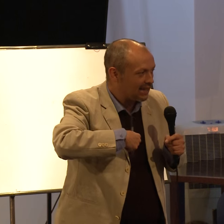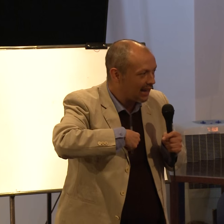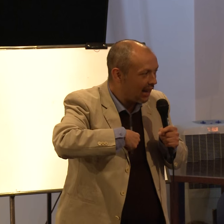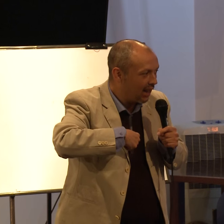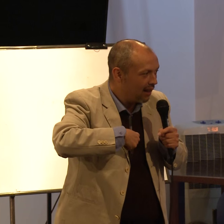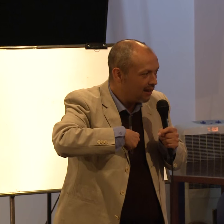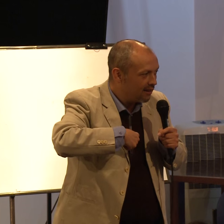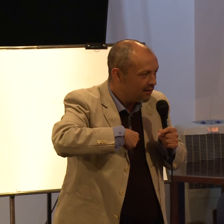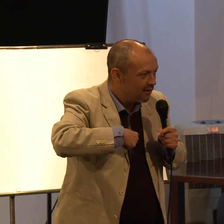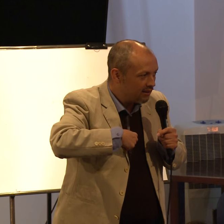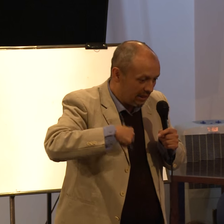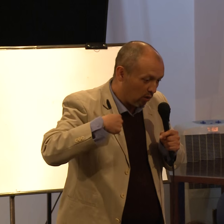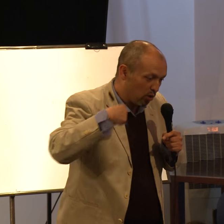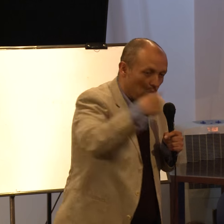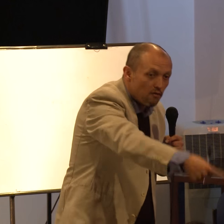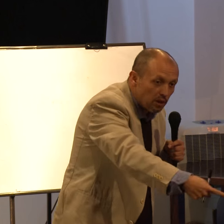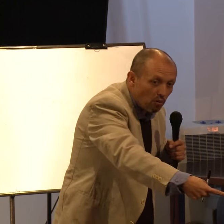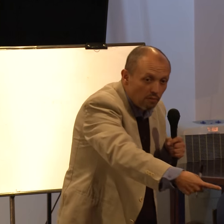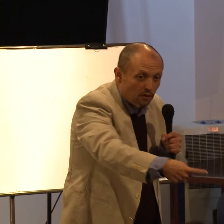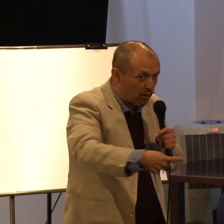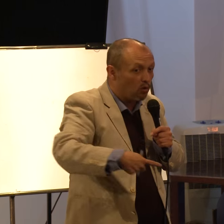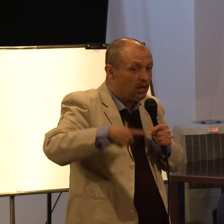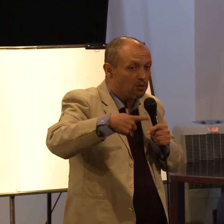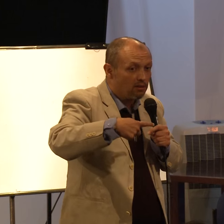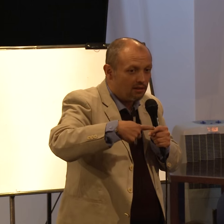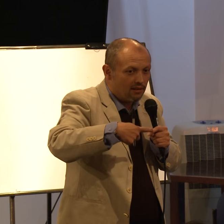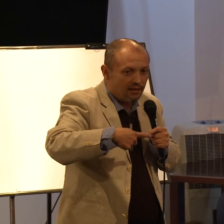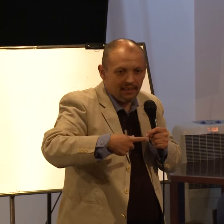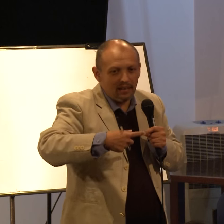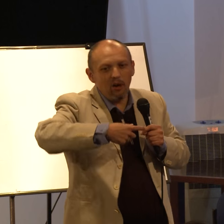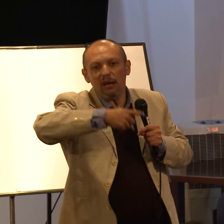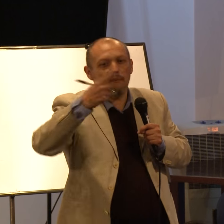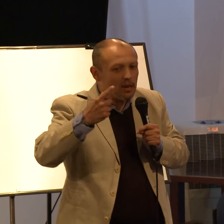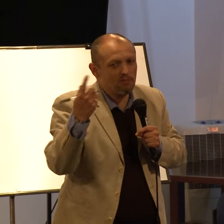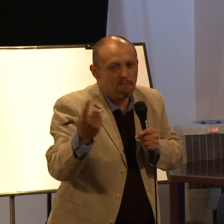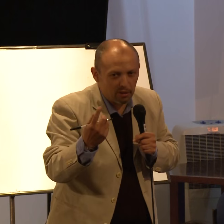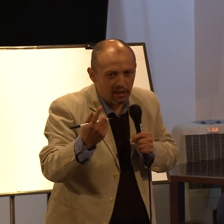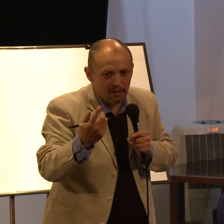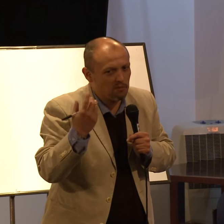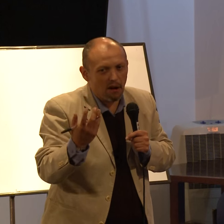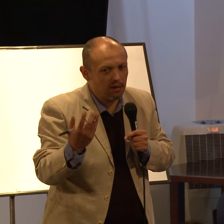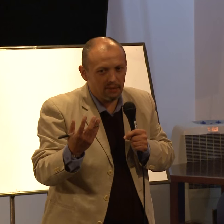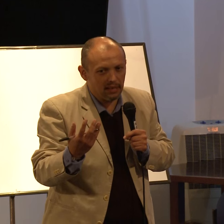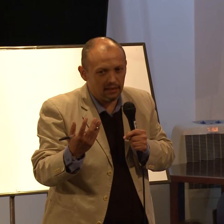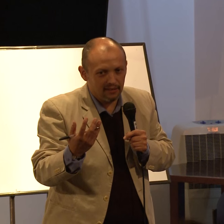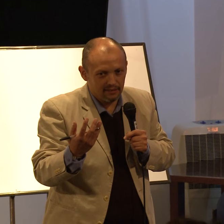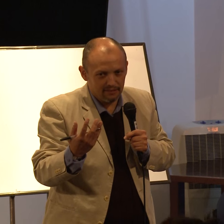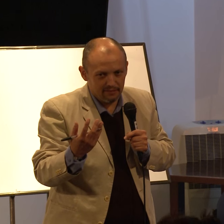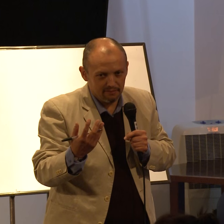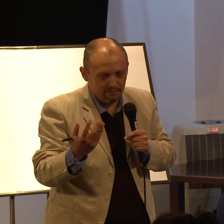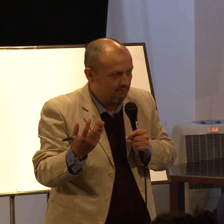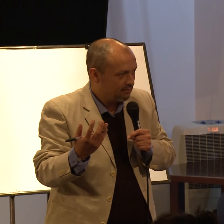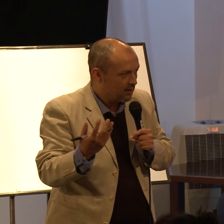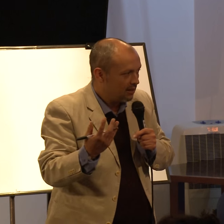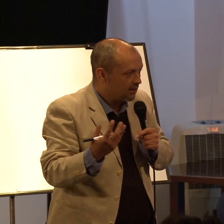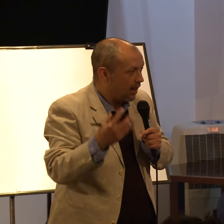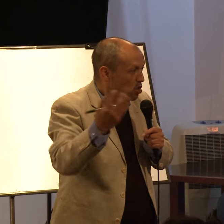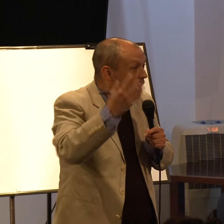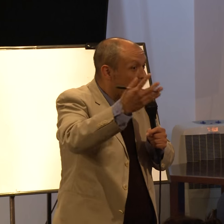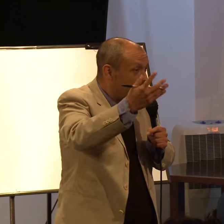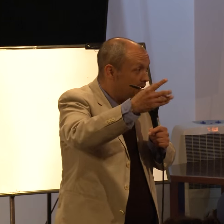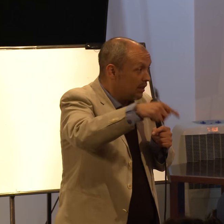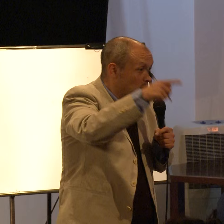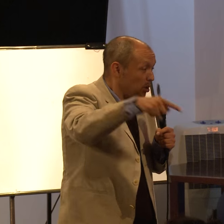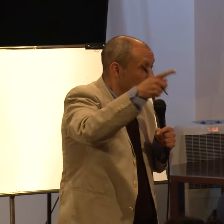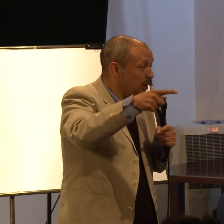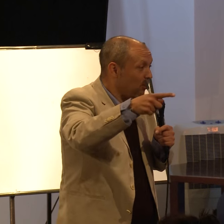aquí, está es acá. Y cuando yo me enfrento a un lienzo, lo que menos me importa es cómo voy a coger el pincel. ¿Sí? De hecho,